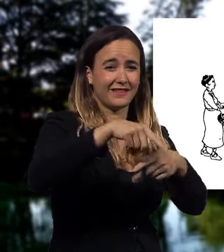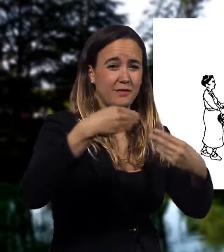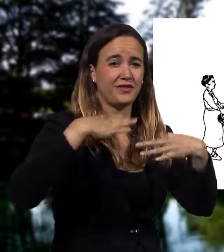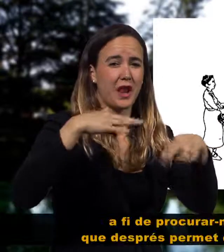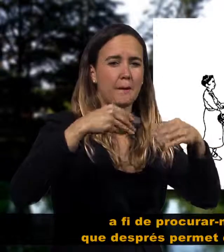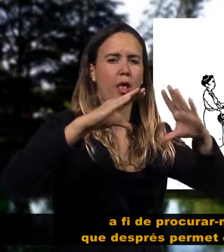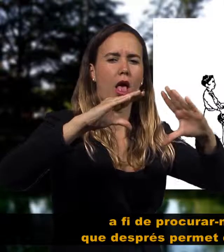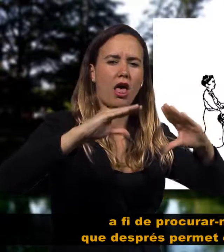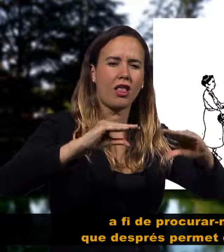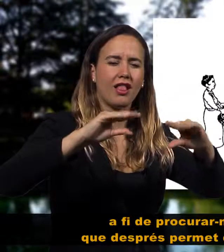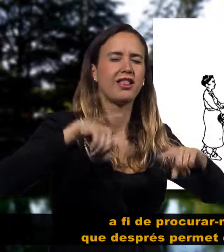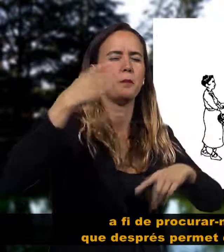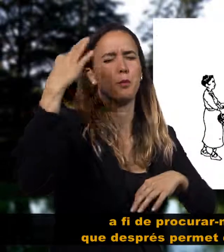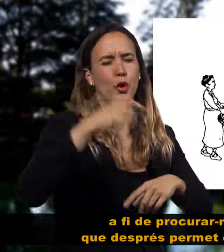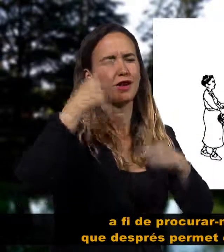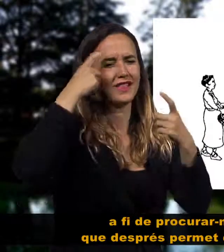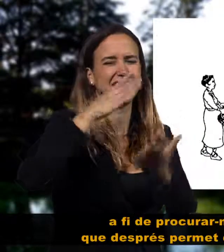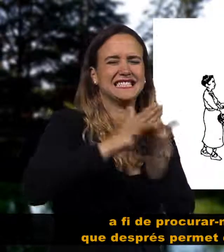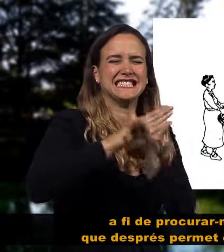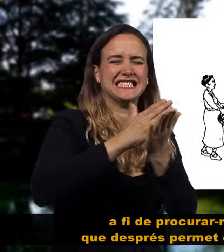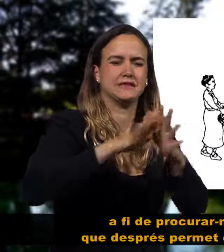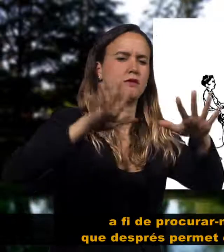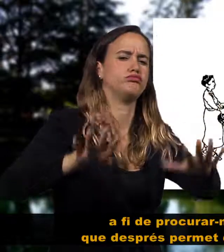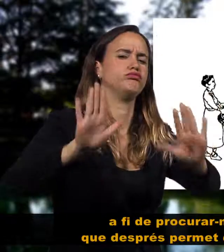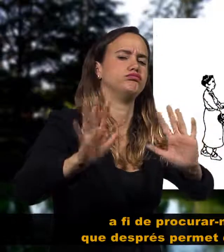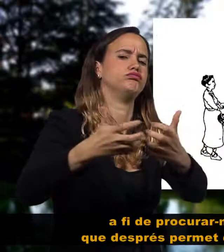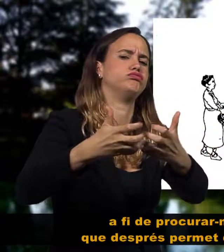la fermentació que després permet que es pugui triturar.